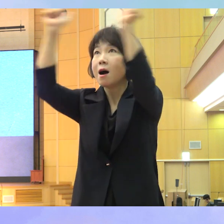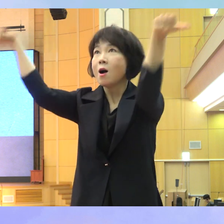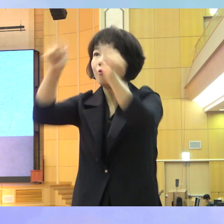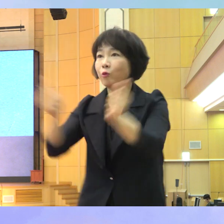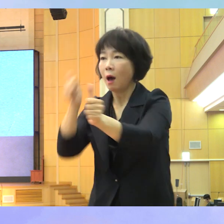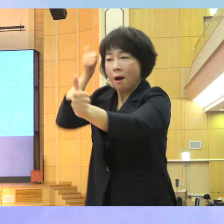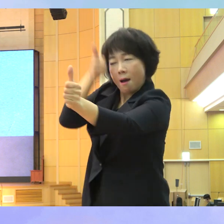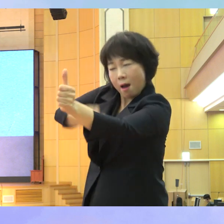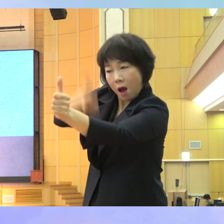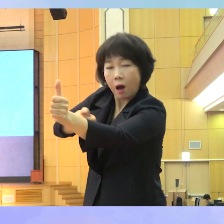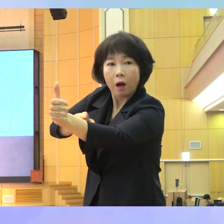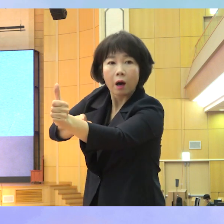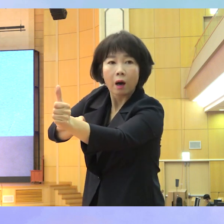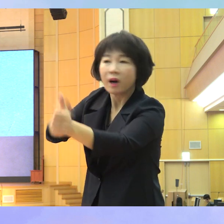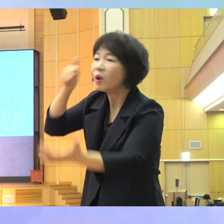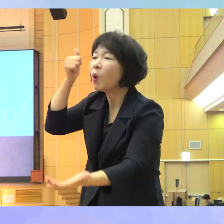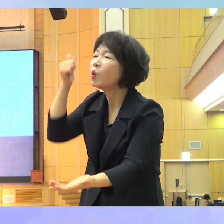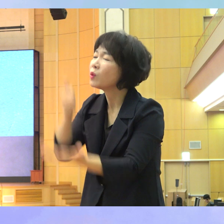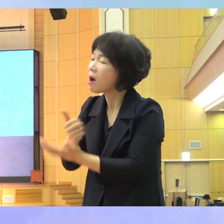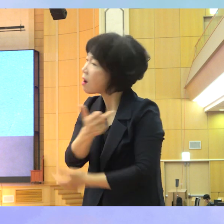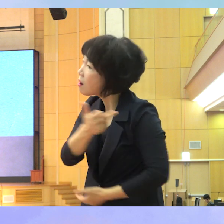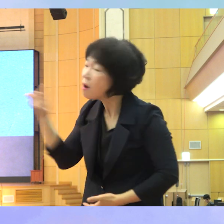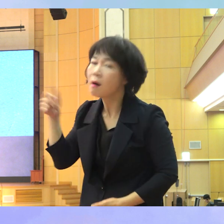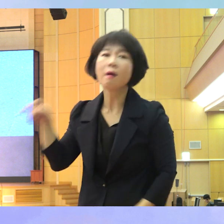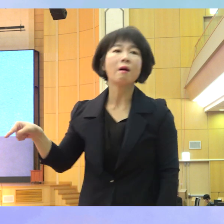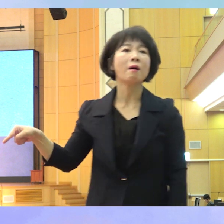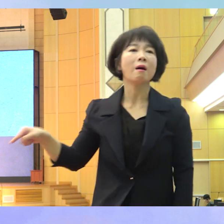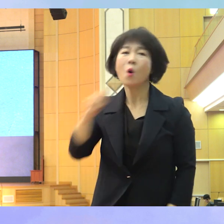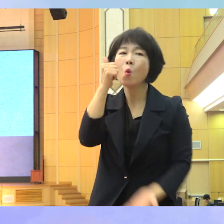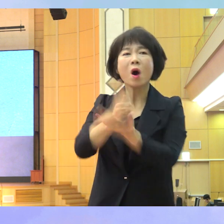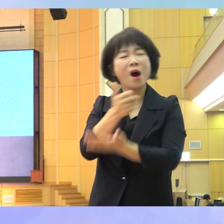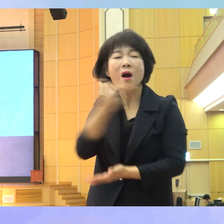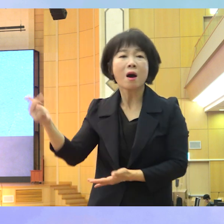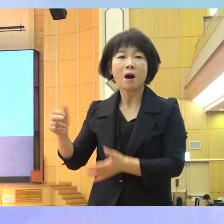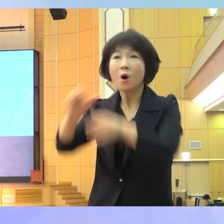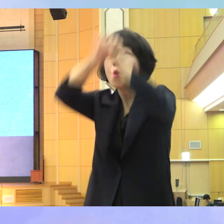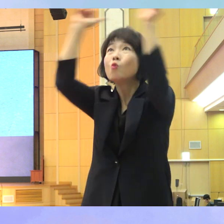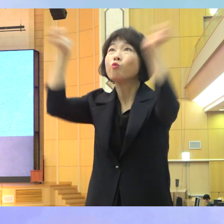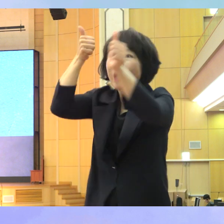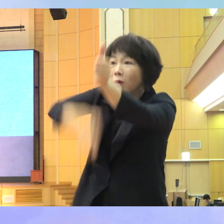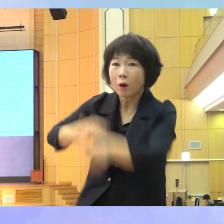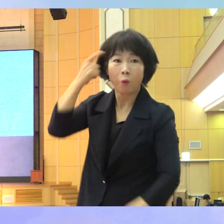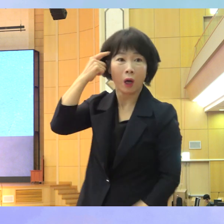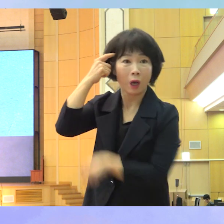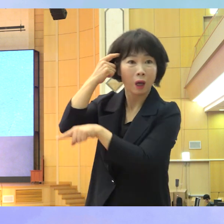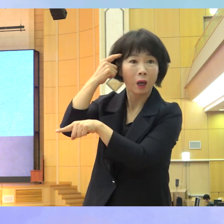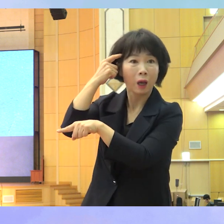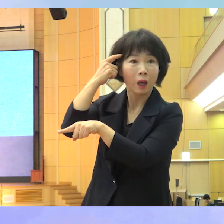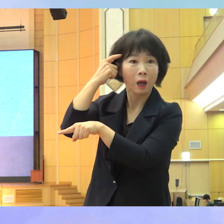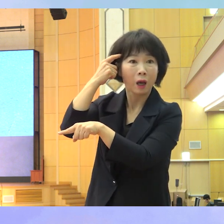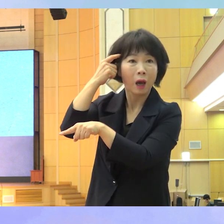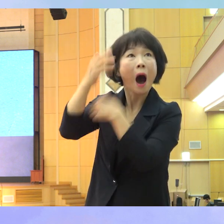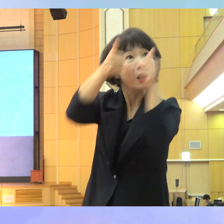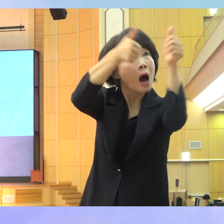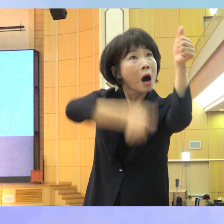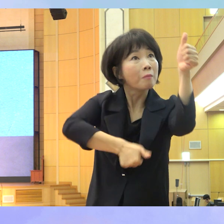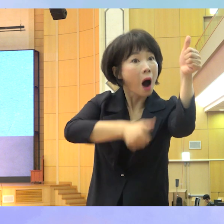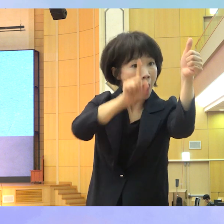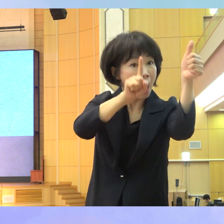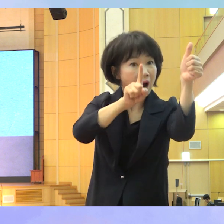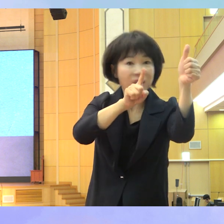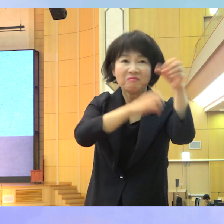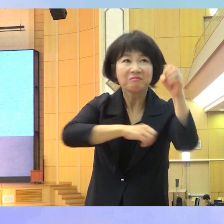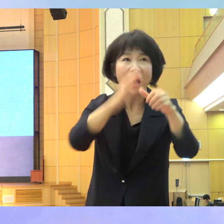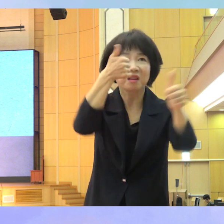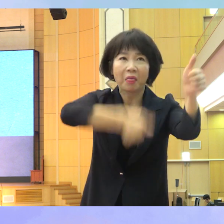우리도 예수님이 우리를 구원해 주셔서 그 은혜로 말미암아 우리가 의인이 되었는데도 불구하고